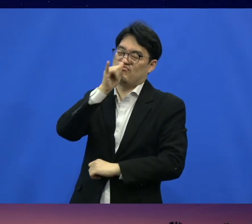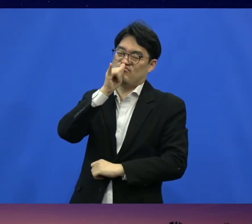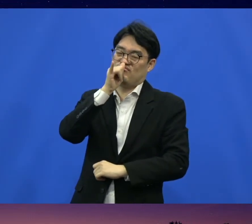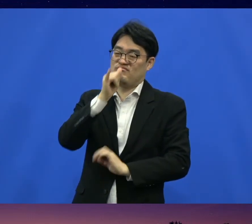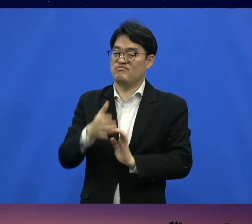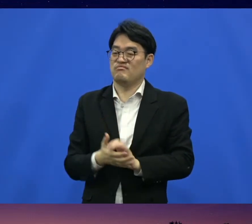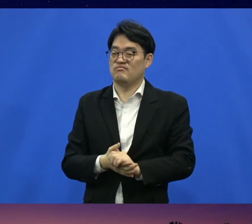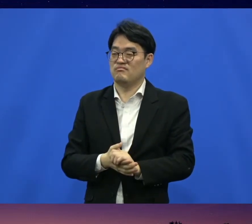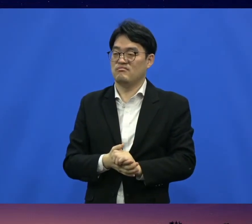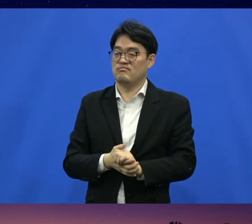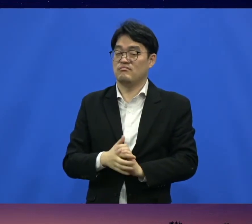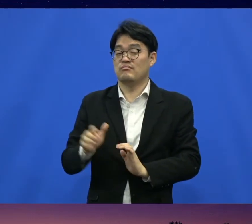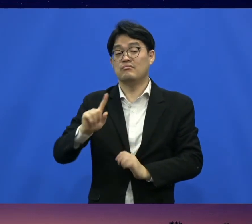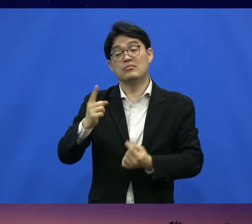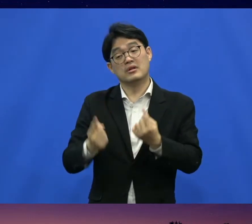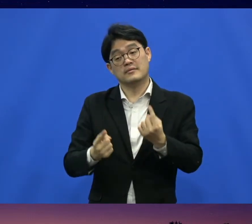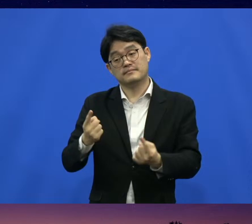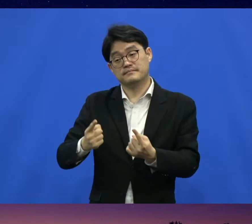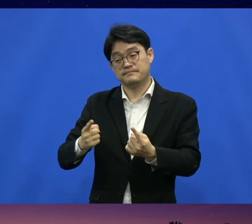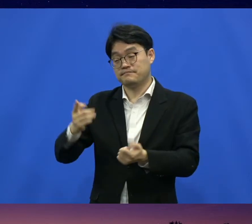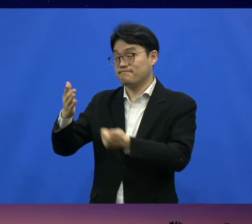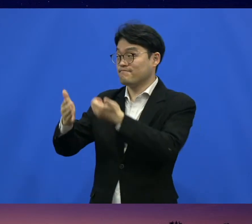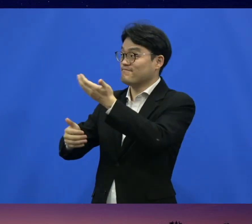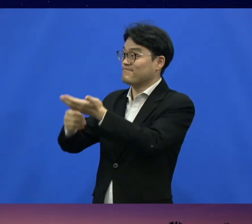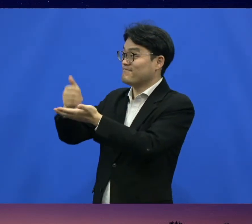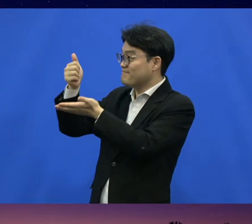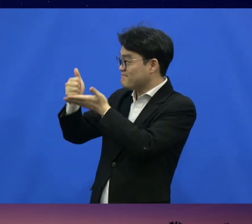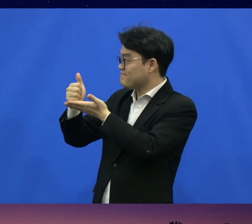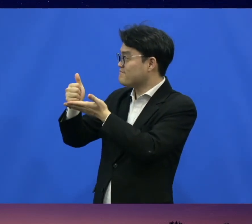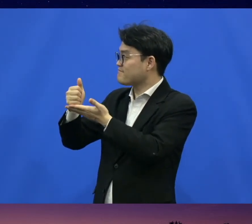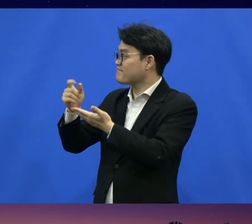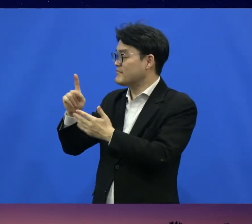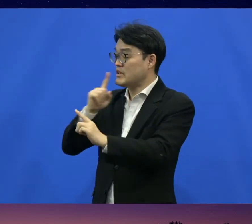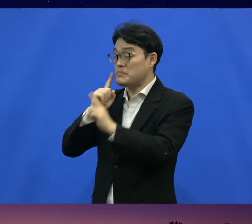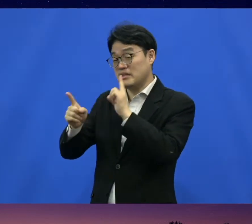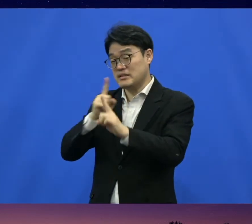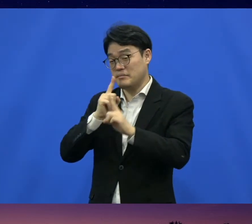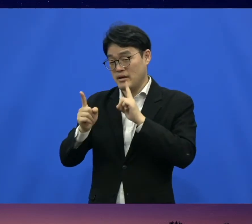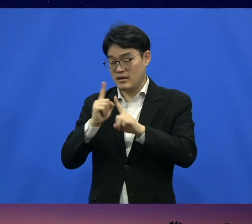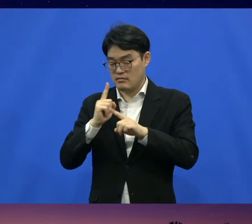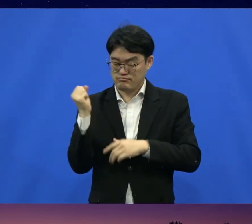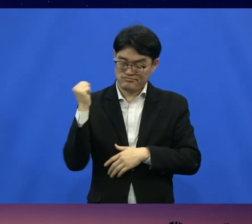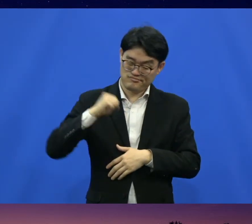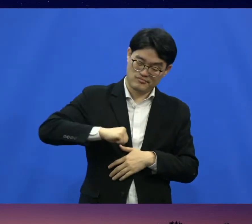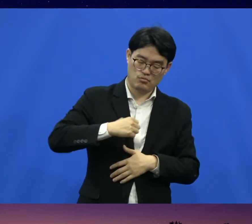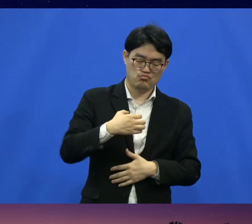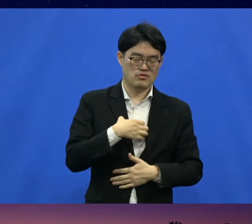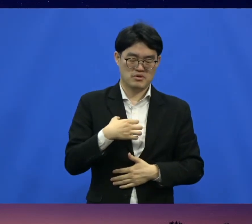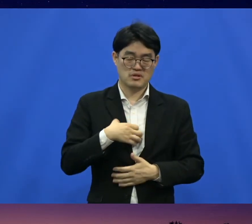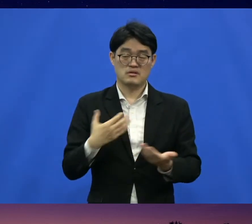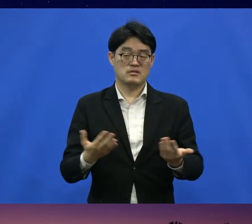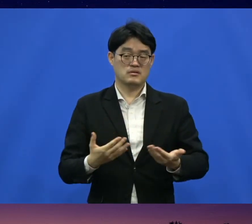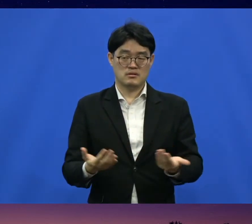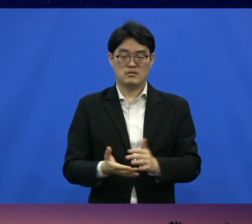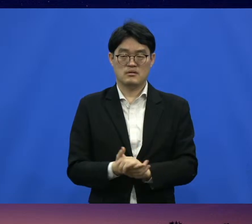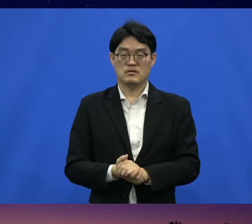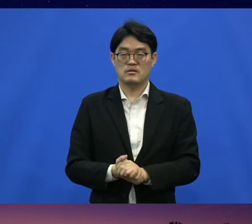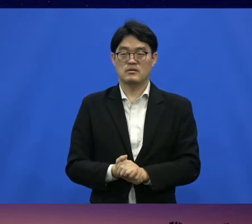무엇보다 하나님을 내가 보호하지 않으면 안 되는 것처럼 여기며 말씀에 불순종하는 것은 위험한 것이죠. 내가 하나님을 보호할 필요가